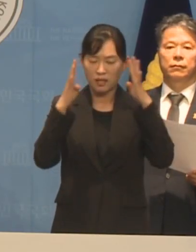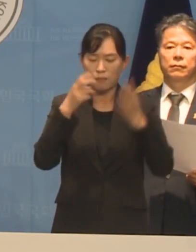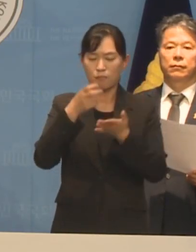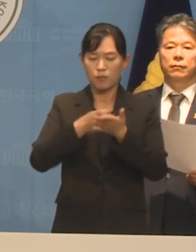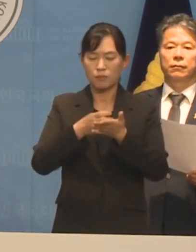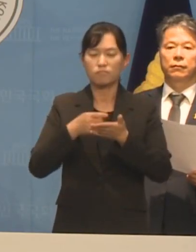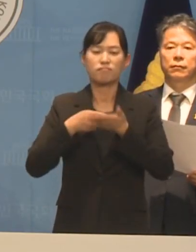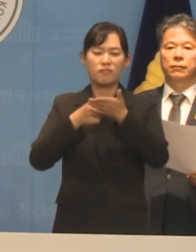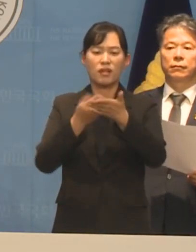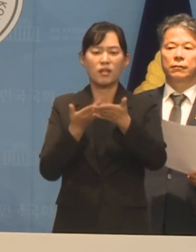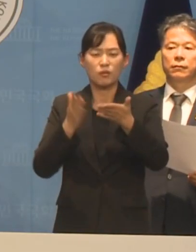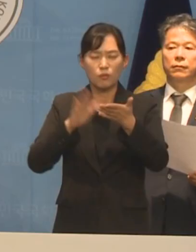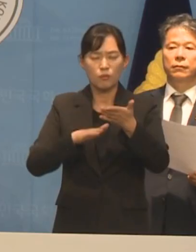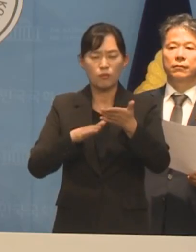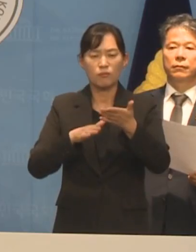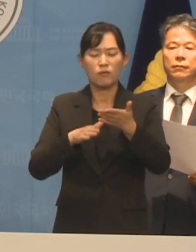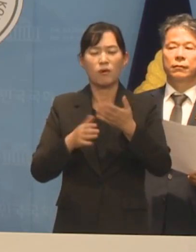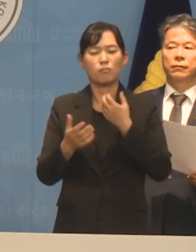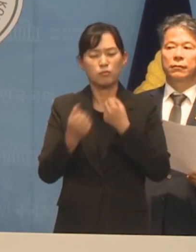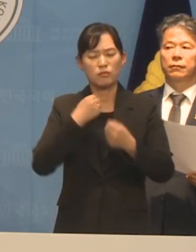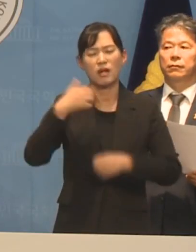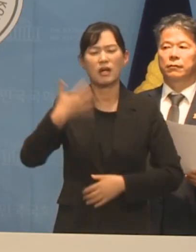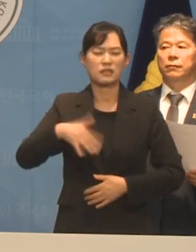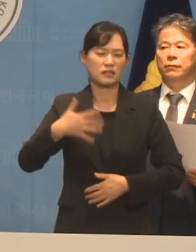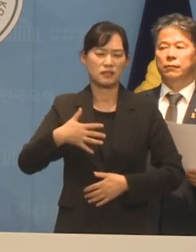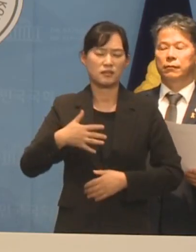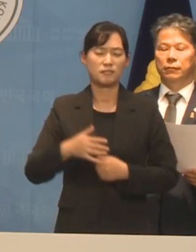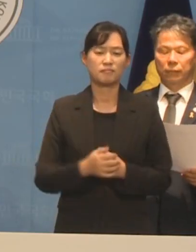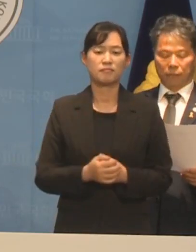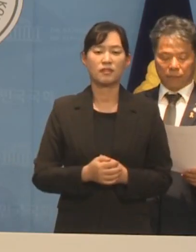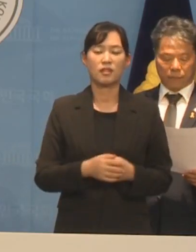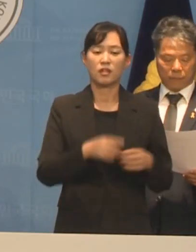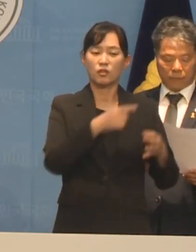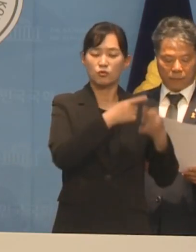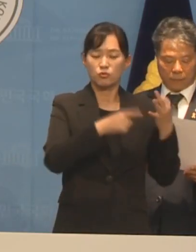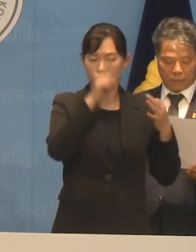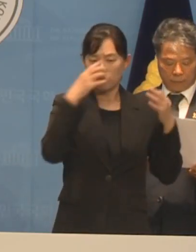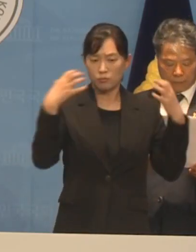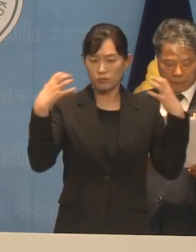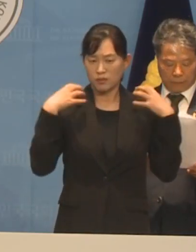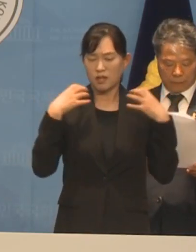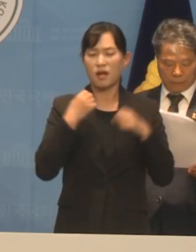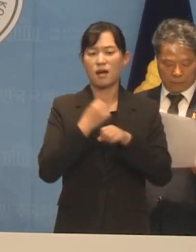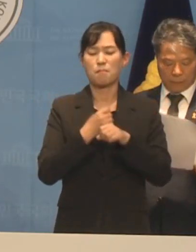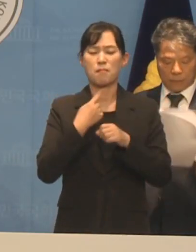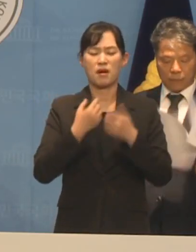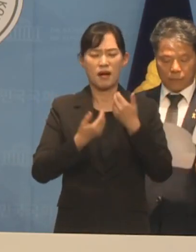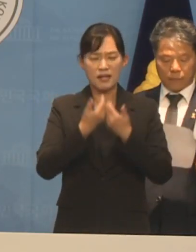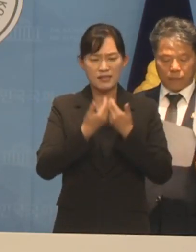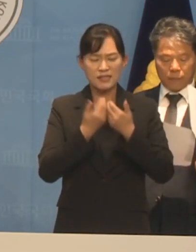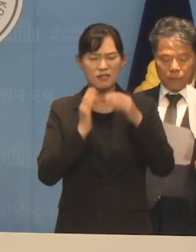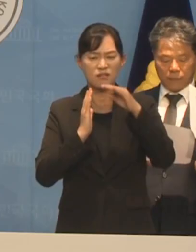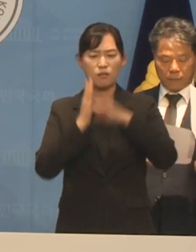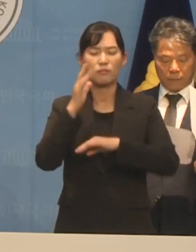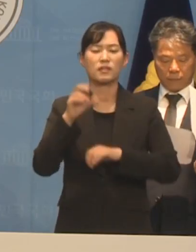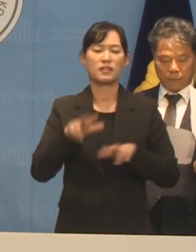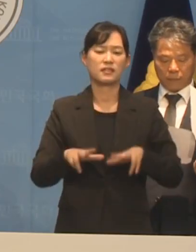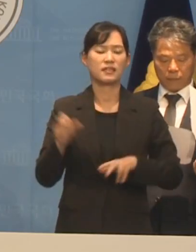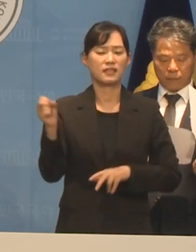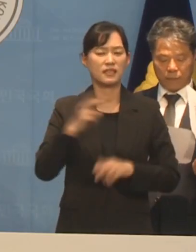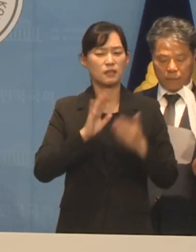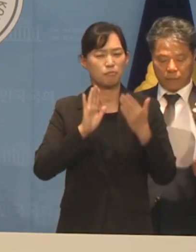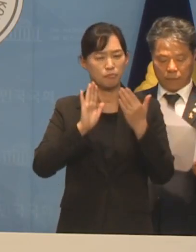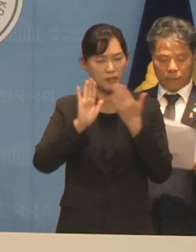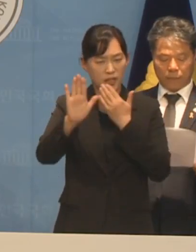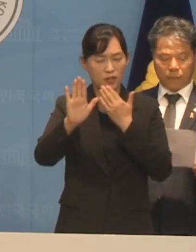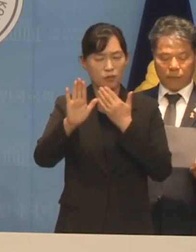발표했음에도 불구하고 아직 진척이 없습니다. 윤석열 정부가 초래한 최악의 갈등을 넘어 이제 다시 미래로